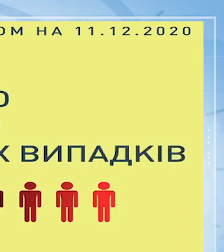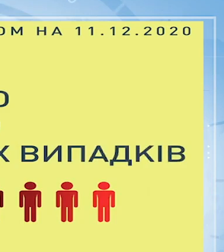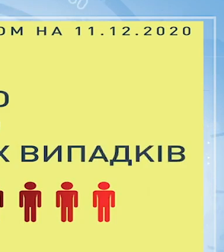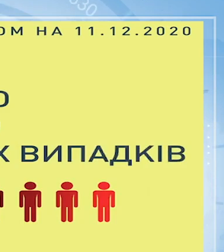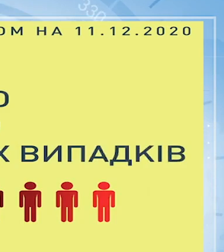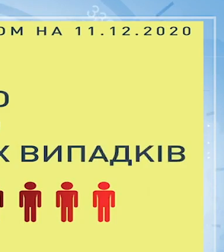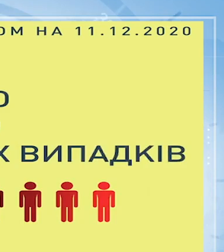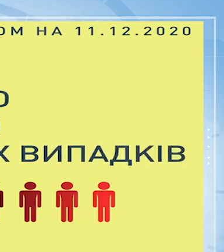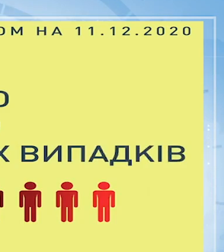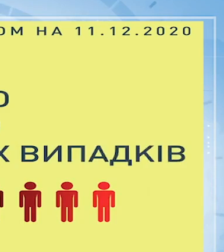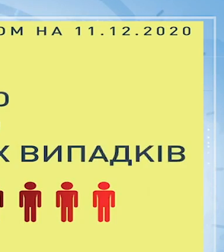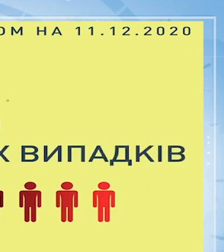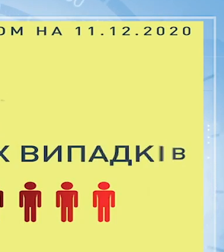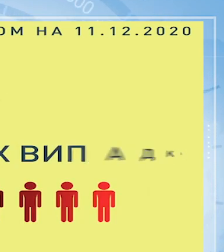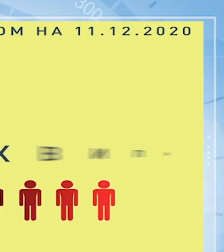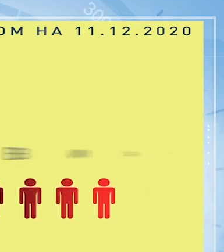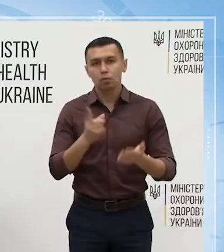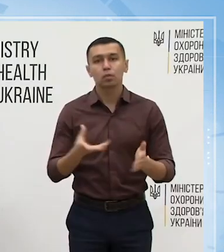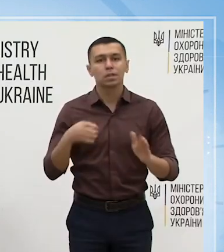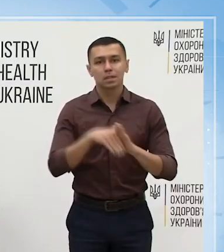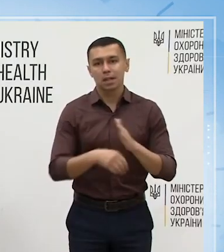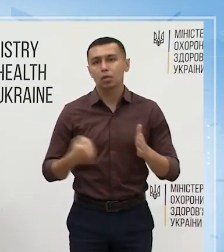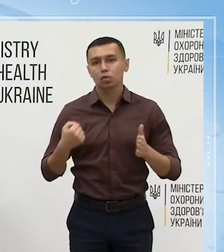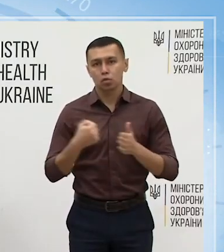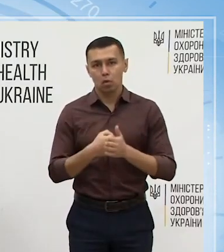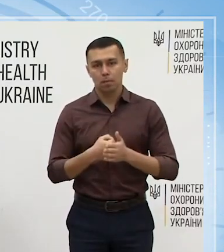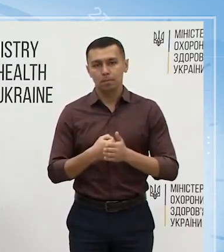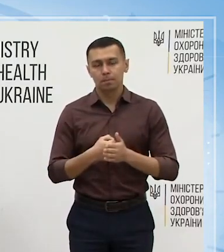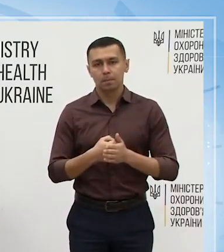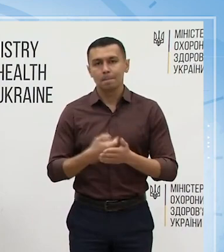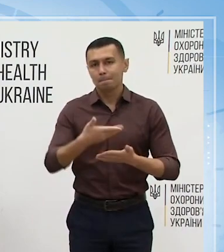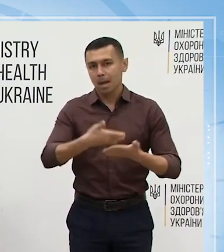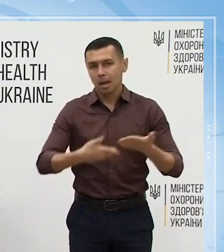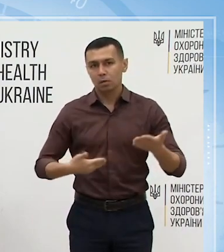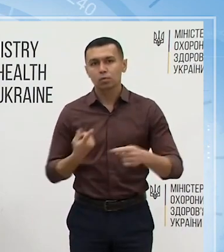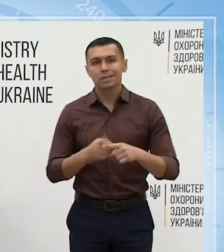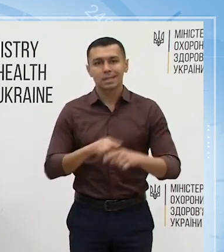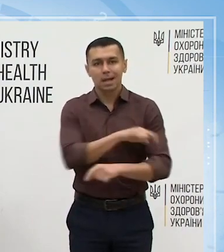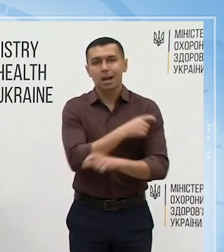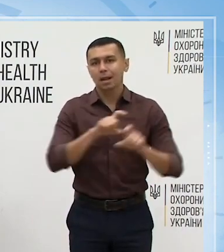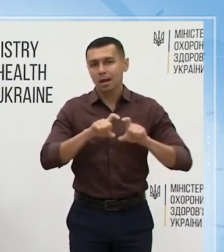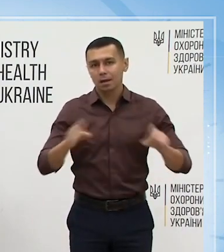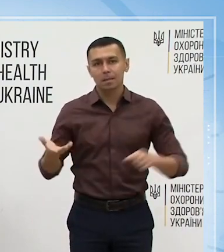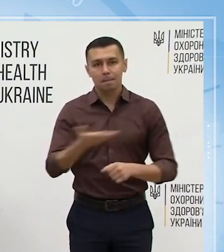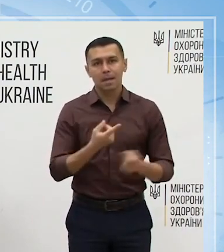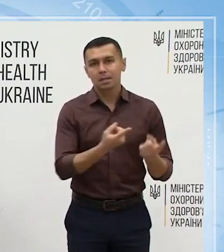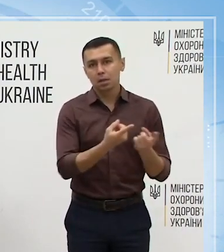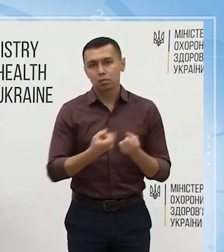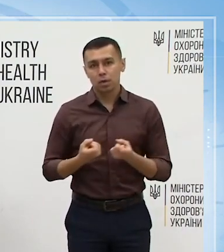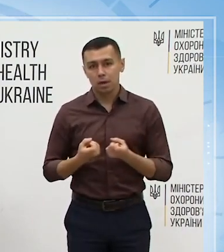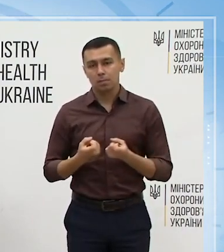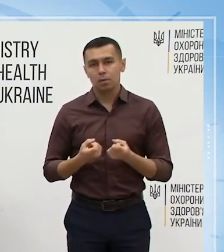число лікарень, що прийматимуть хворих на ковід. До переліку цих лікарень ми